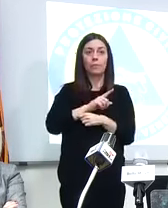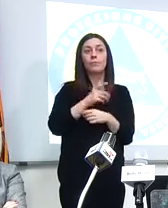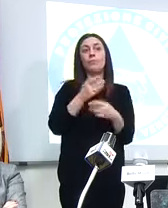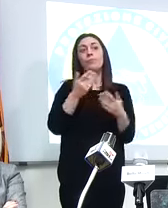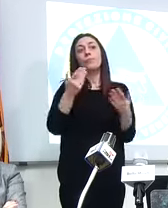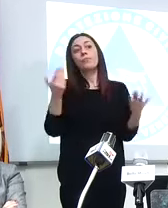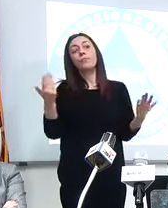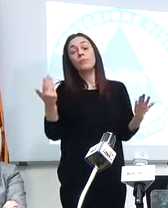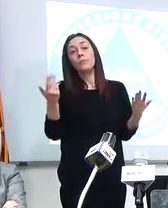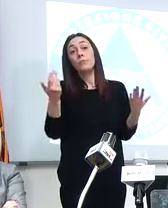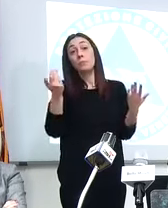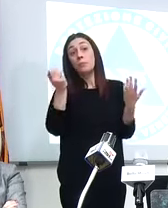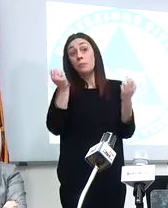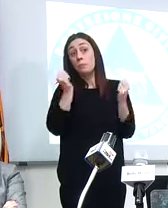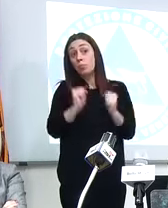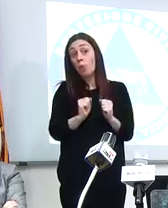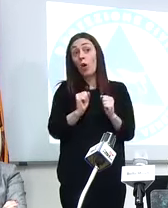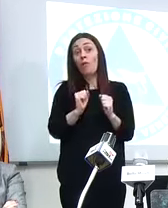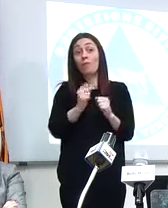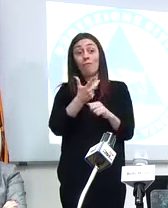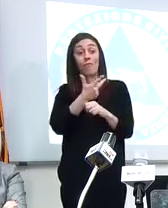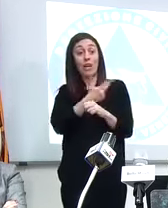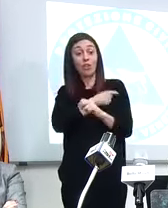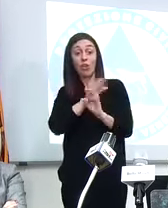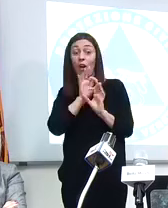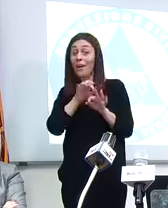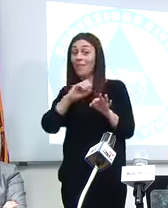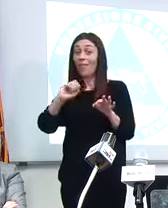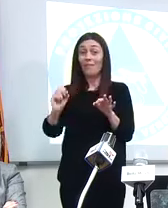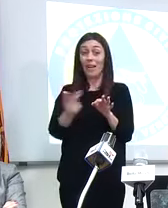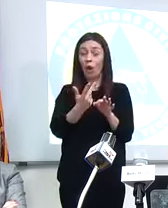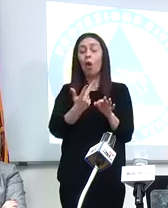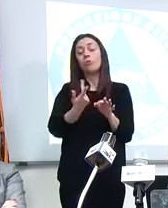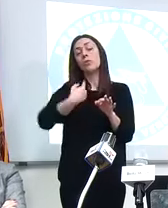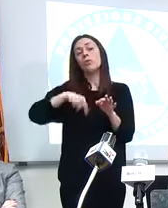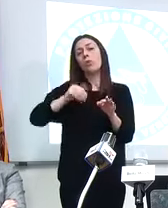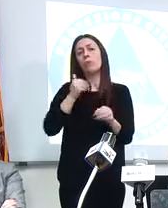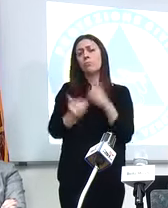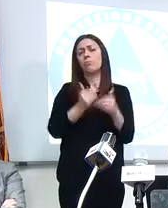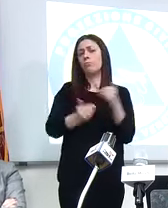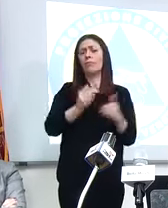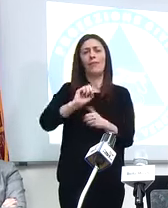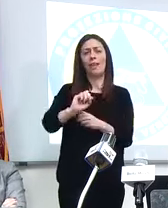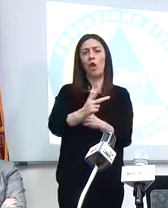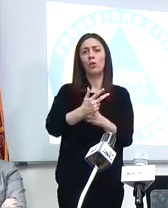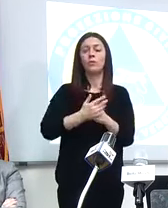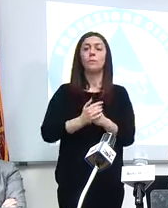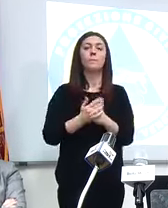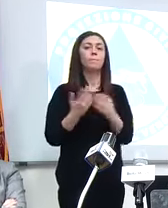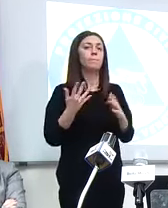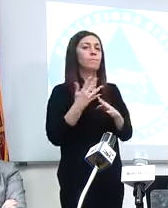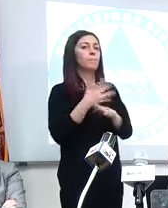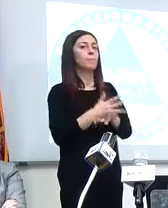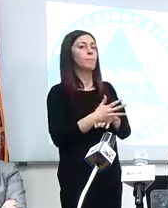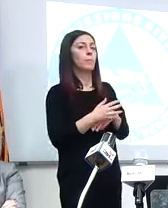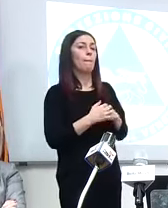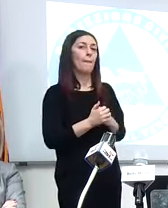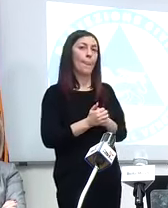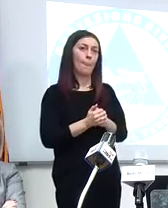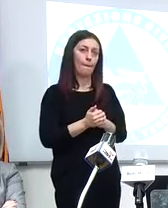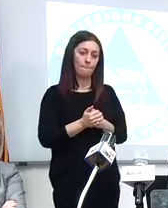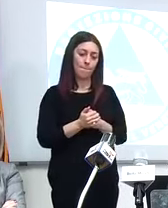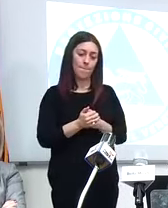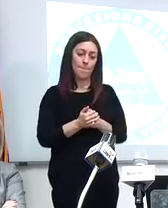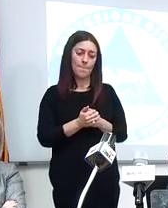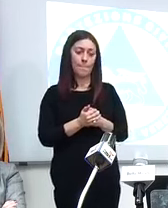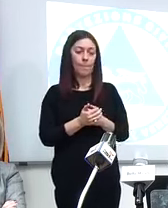la disponibilità del vaccino andremo sicuramente molto molto veloci. Diciamo che nascondeva anche una domanda, diciamo,